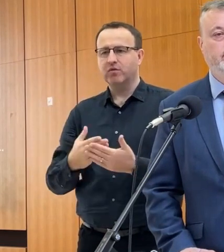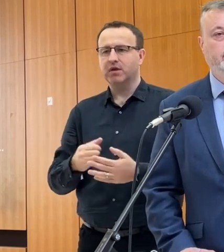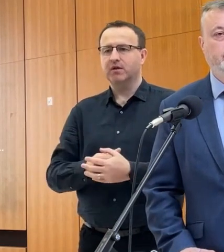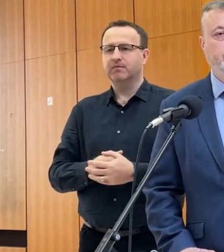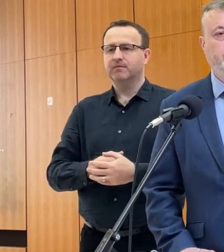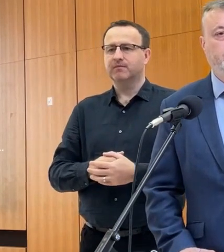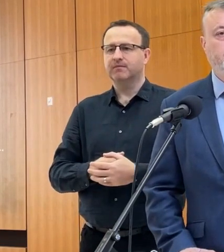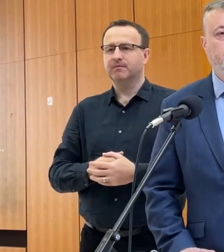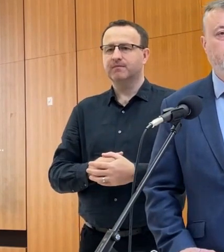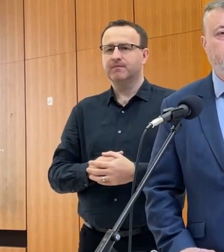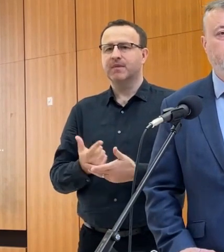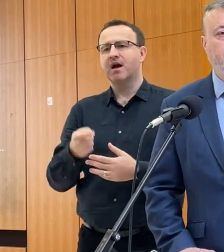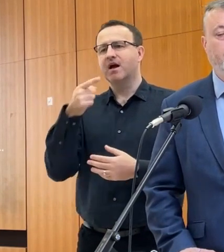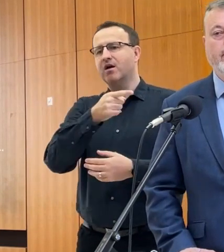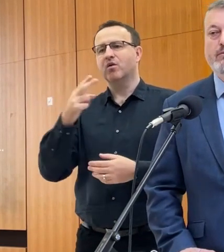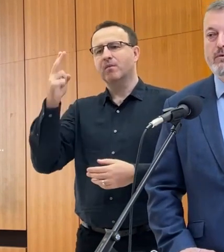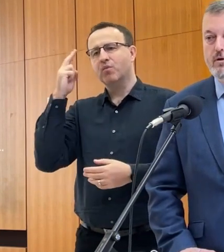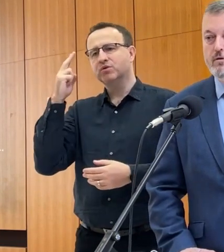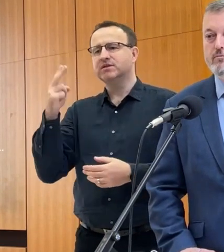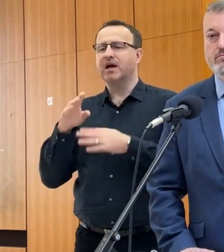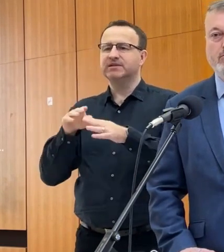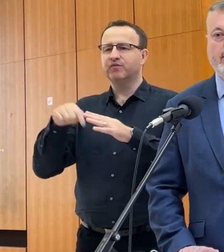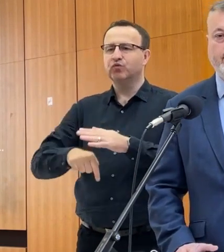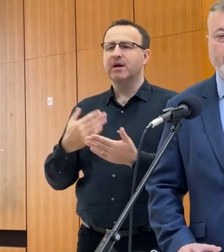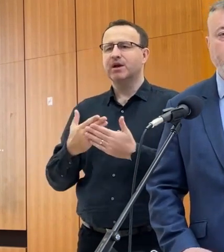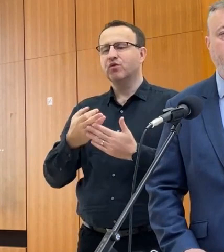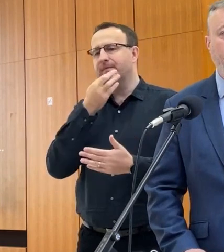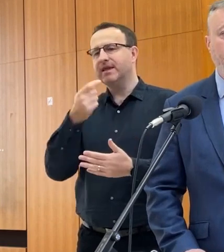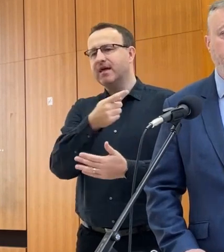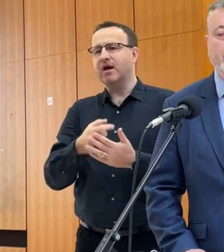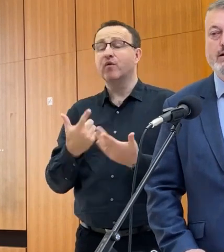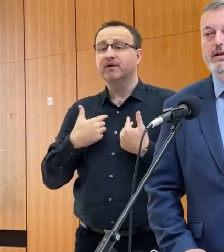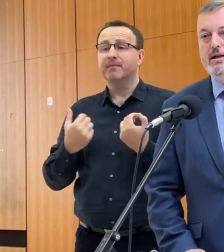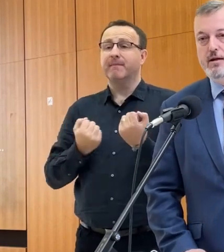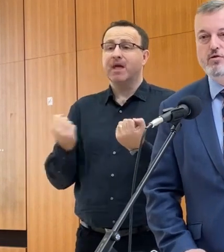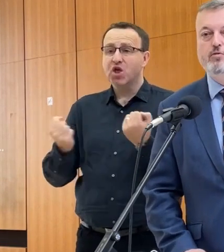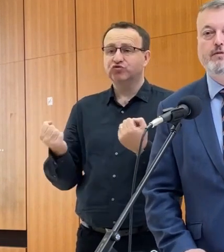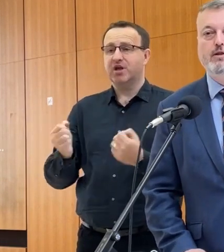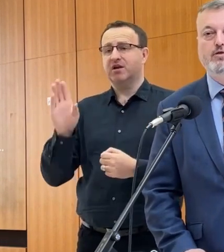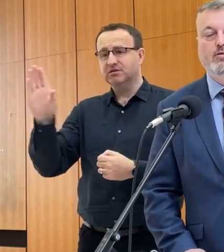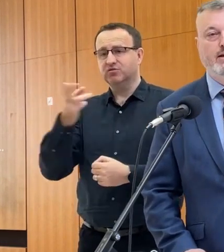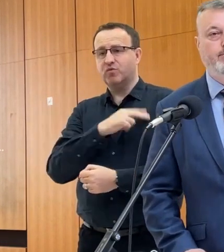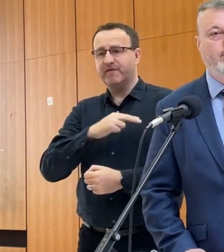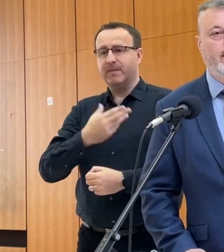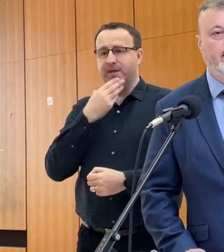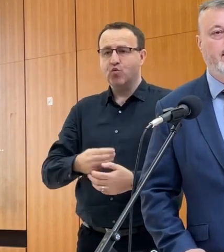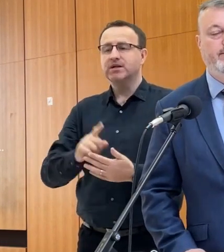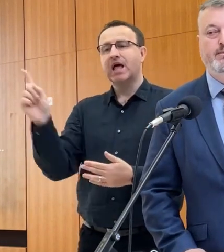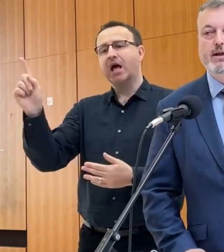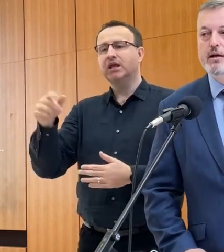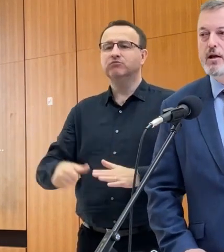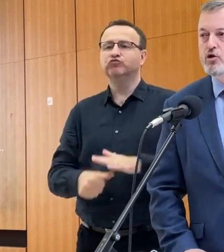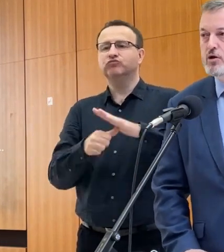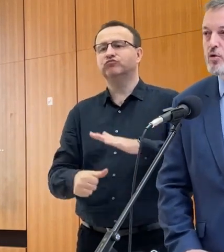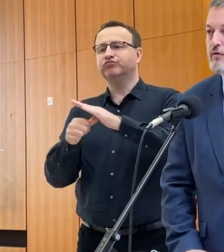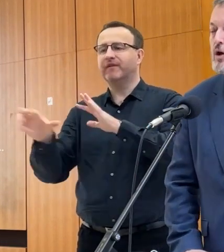ktorú poznáte, rezort vnútra, tak preto sa to pýtam vás. Z manažerského hľadiska je jeho zodpovednosťou, akých podriadených si